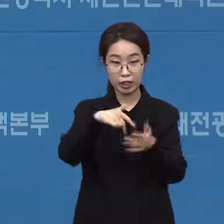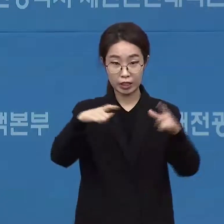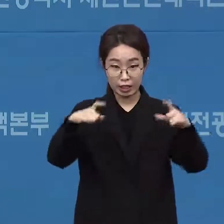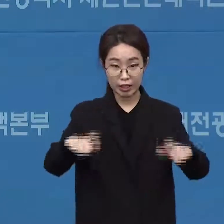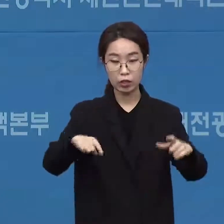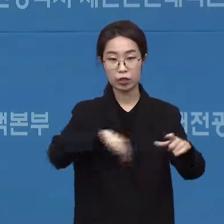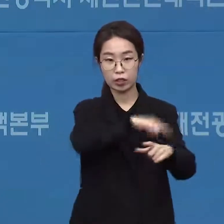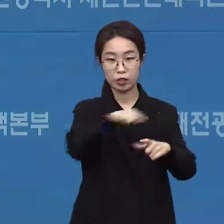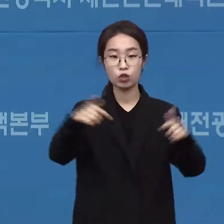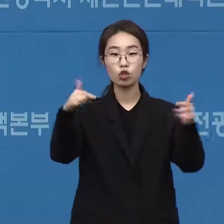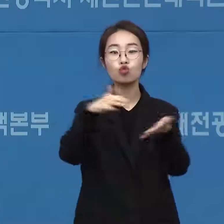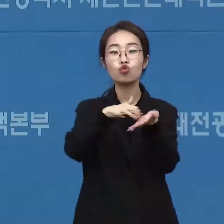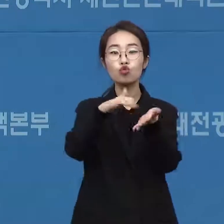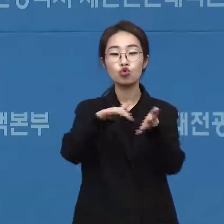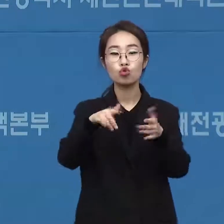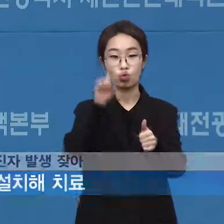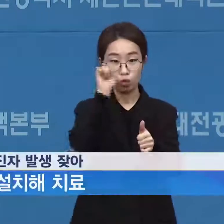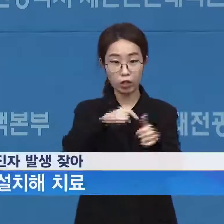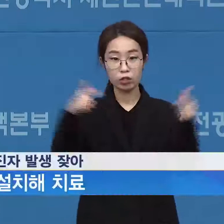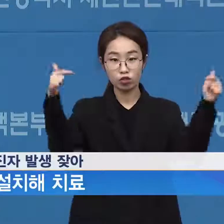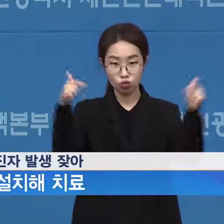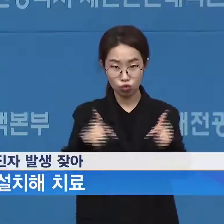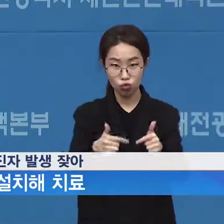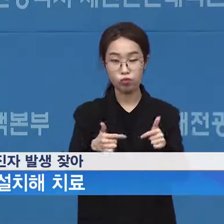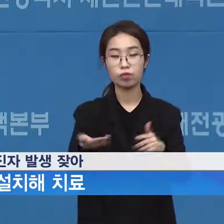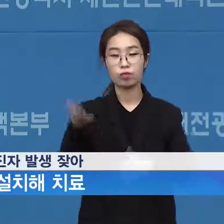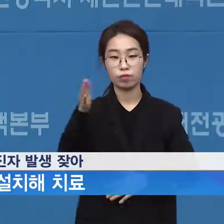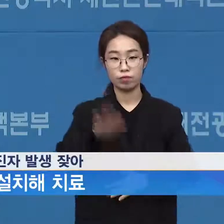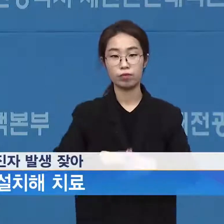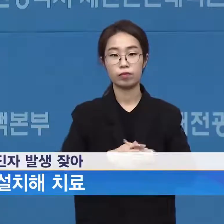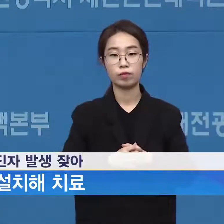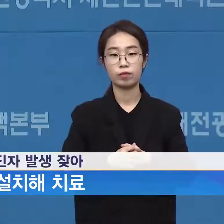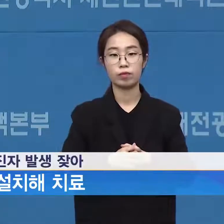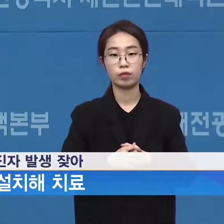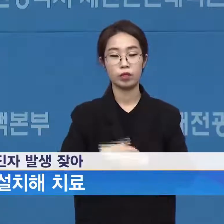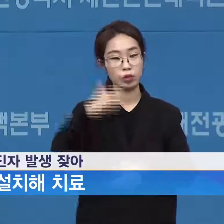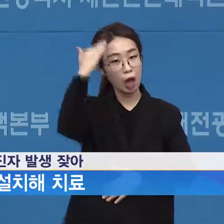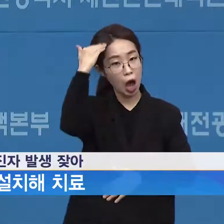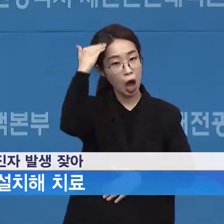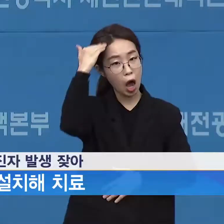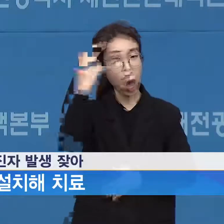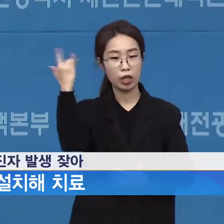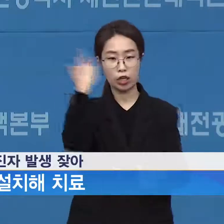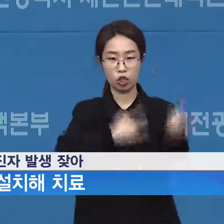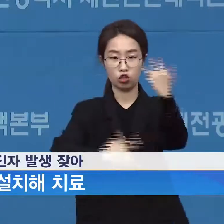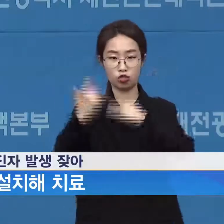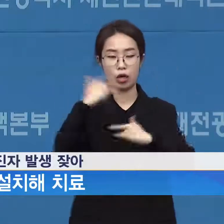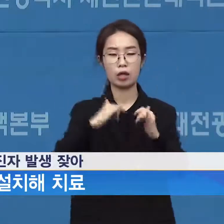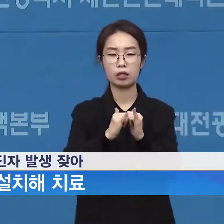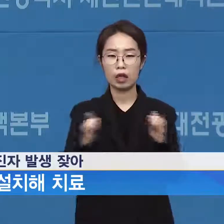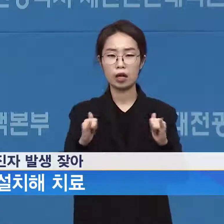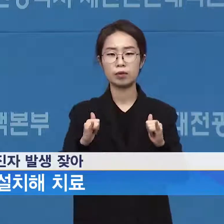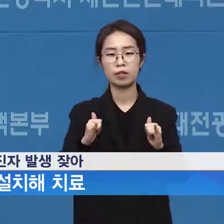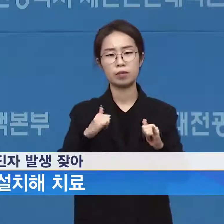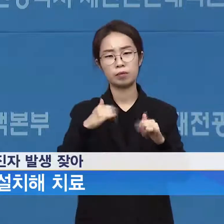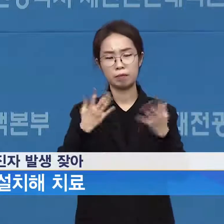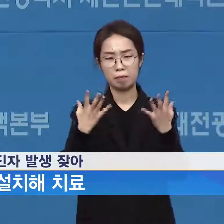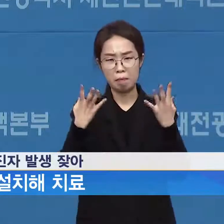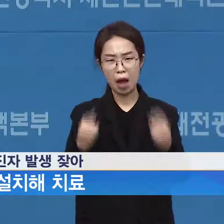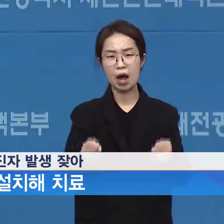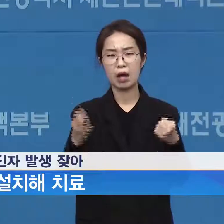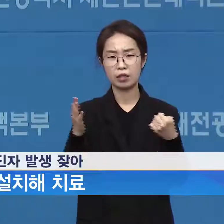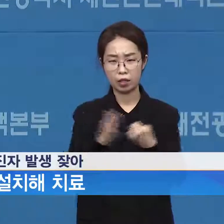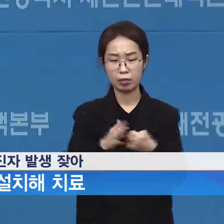줄었으나 이달 들어 해외 코로나 대유행을 피해 국내로 입국하는 사람이 급증하면서